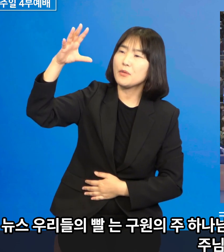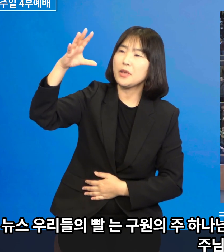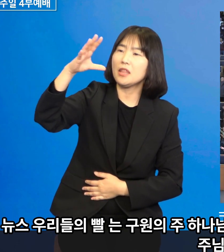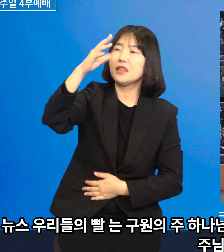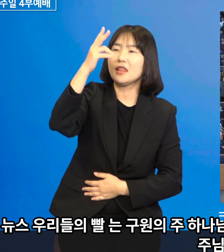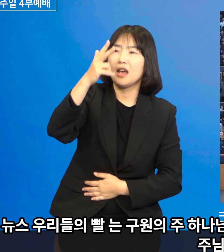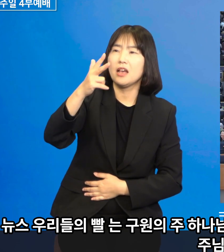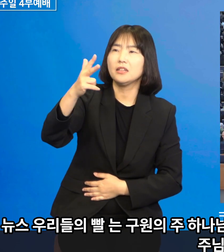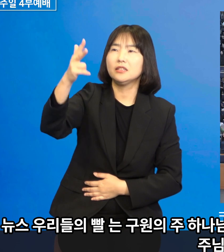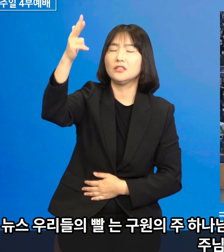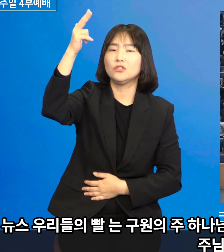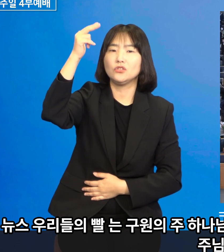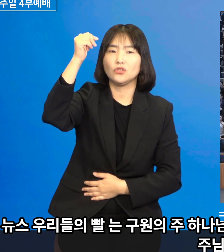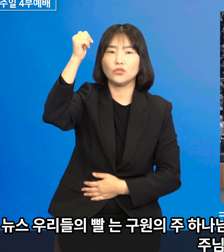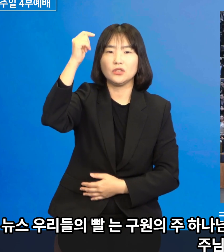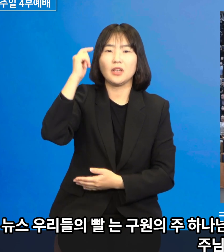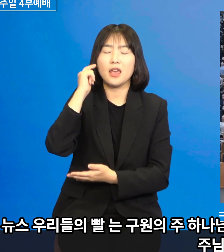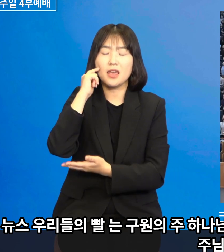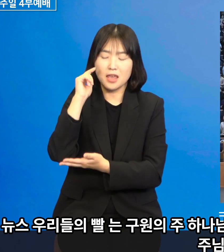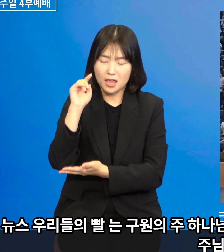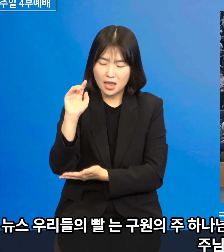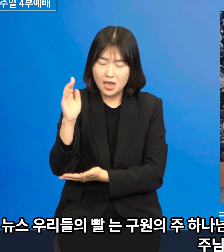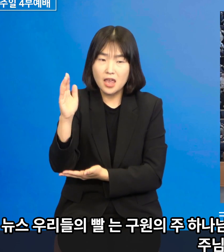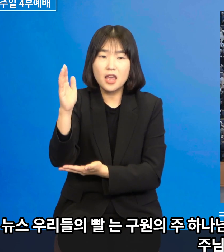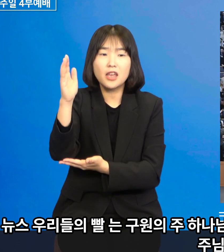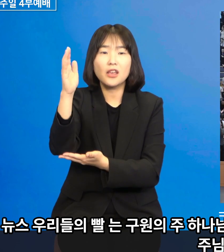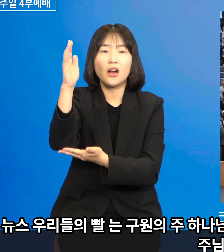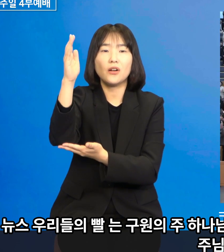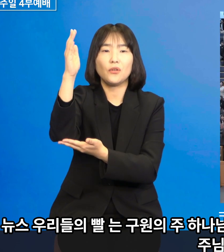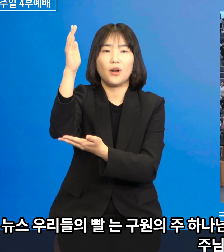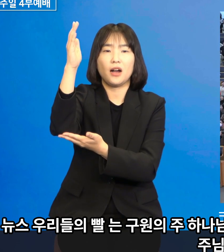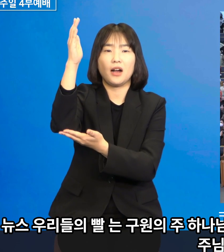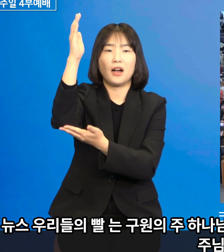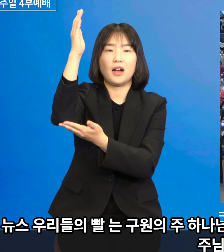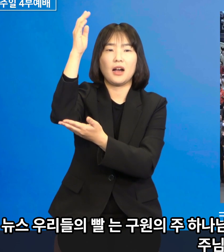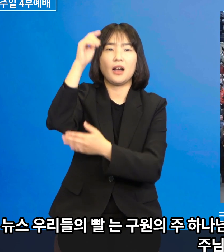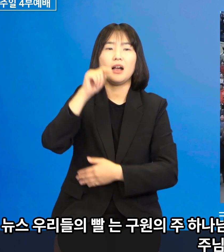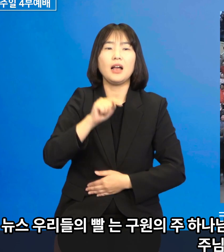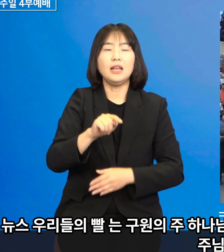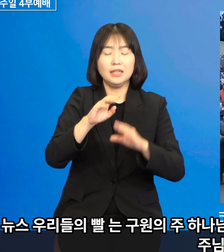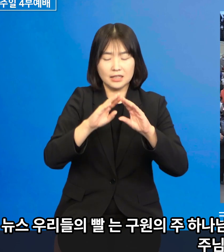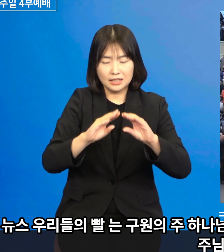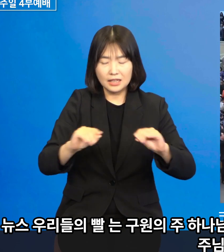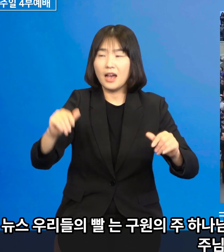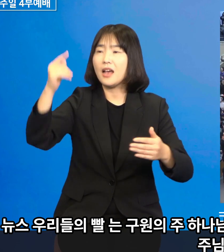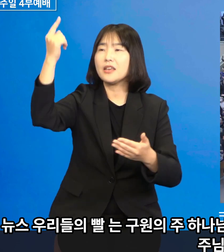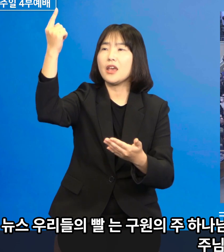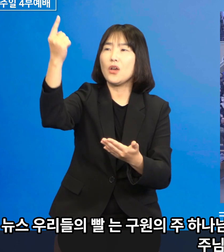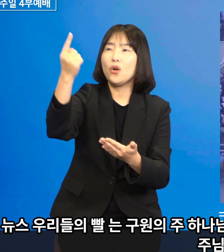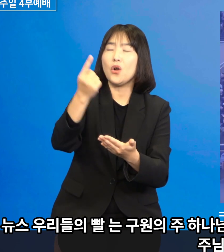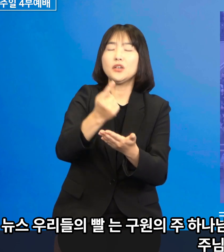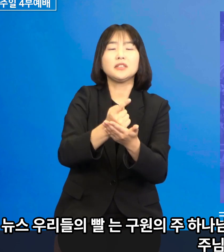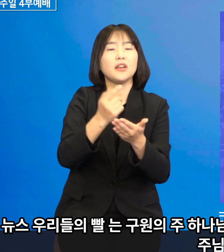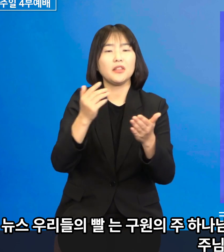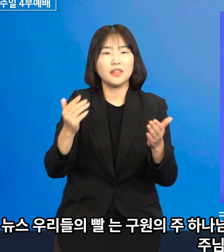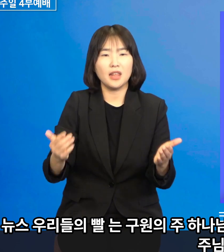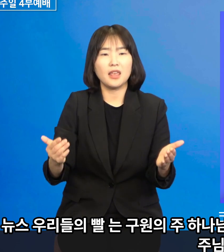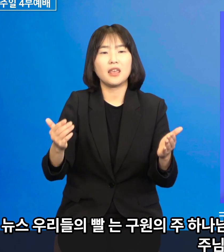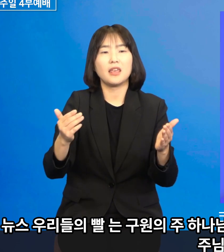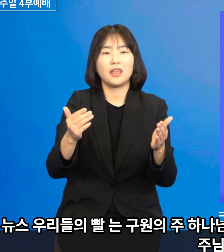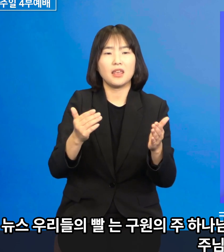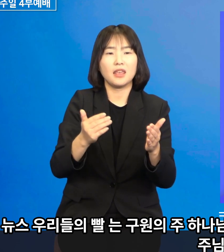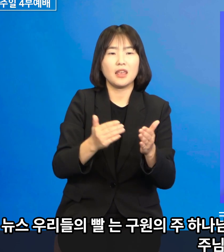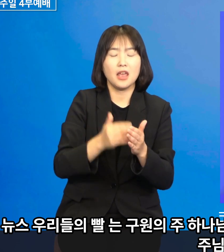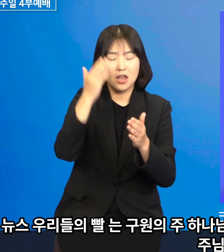찬란하게 빛나는 주의 영광 이 땅에 오셨네.